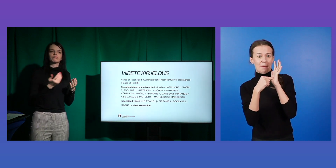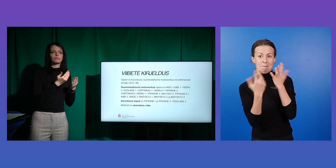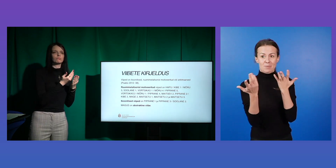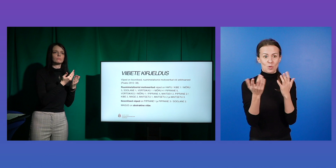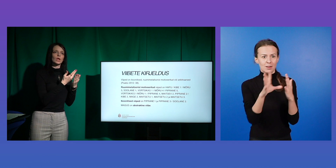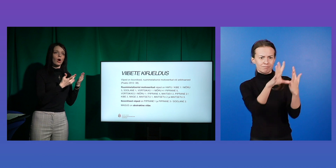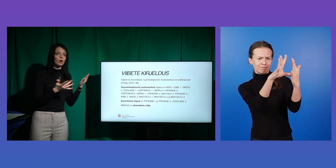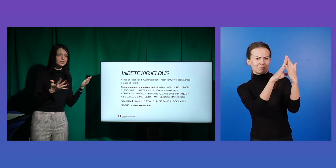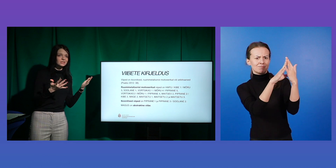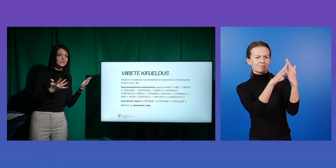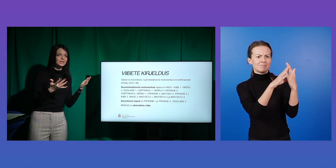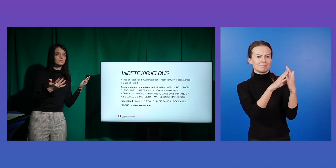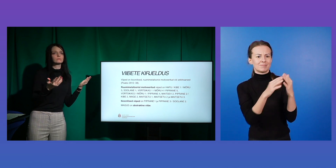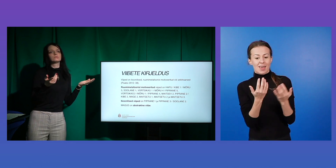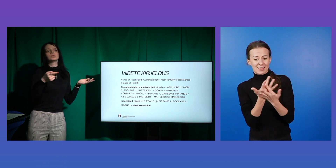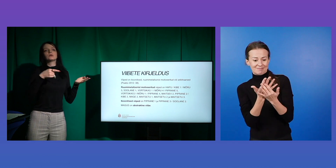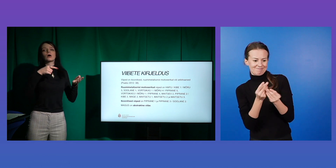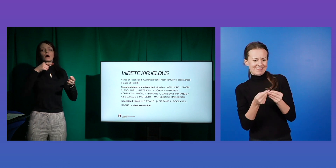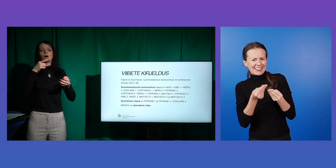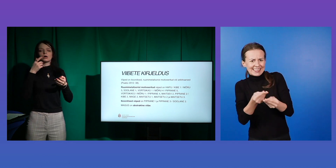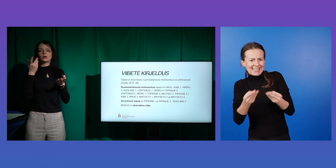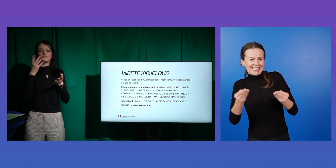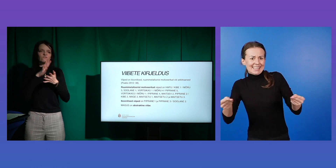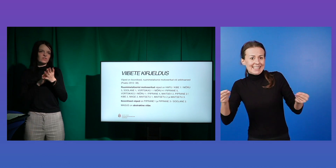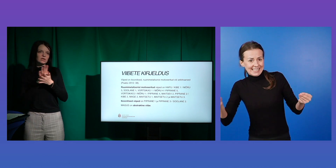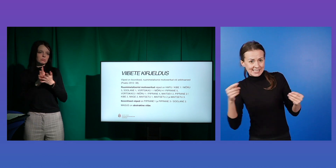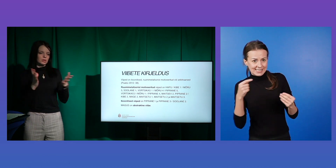Toon mõned näited, näiteks